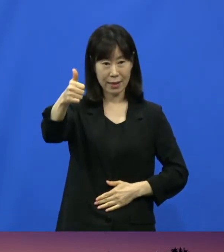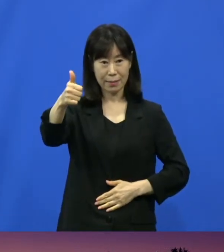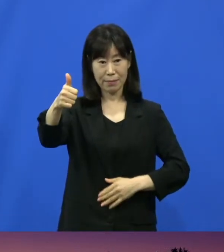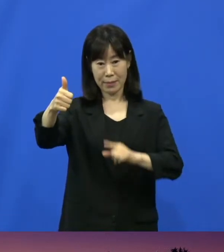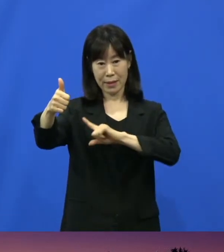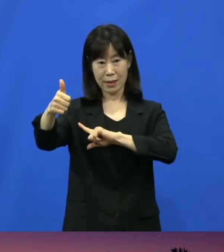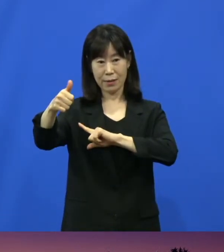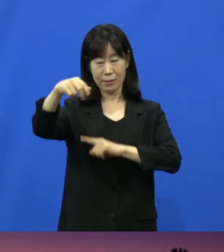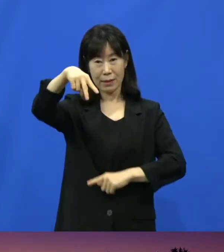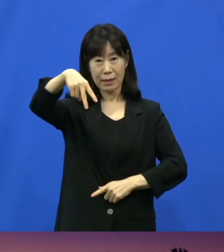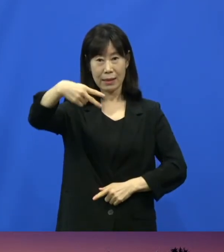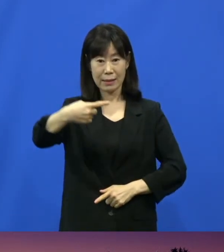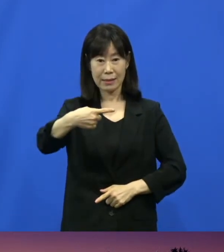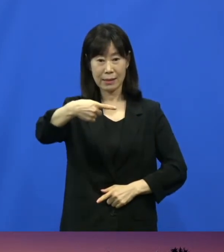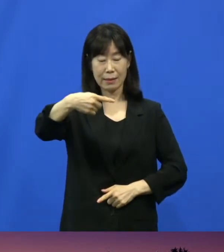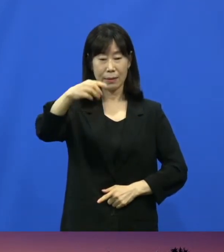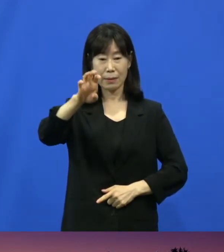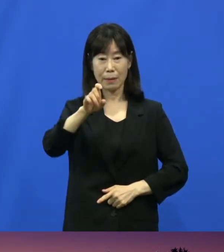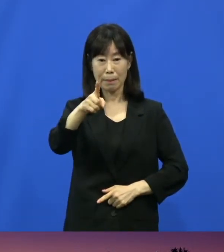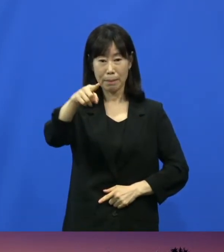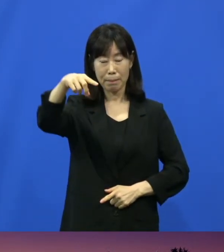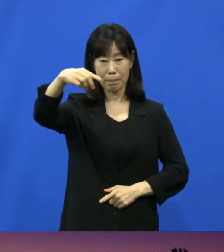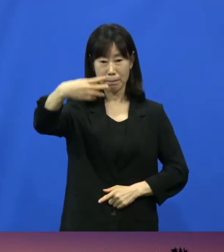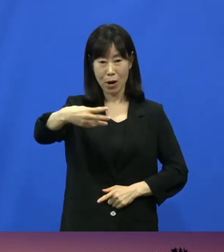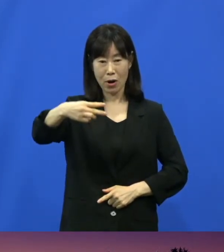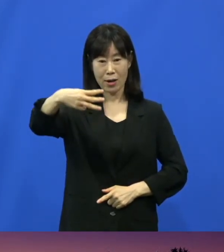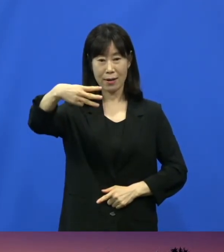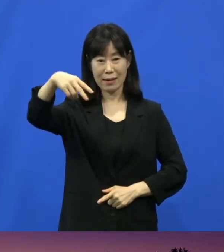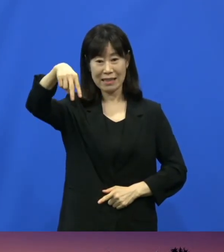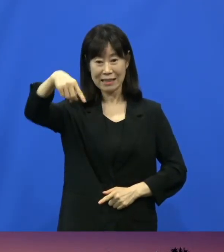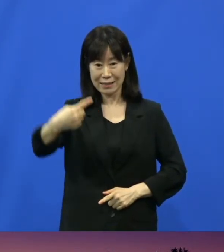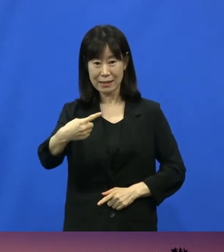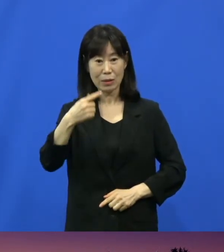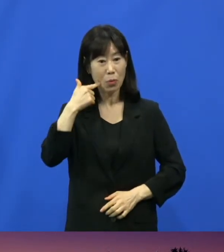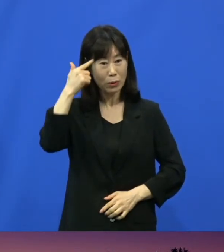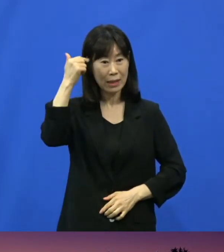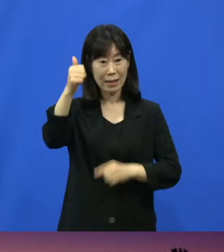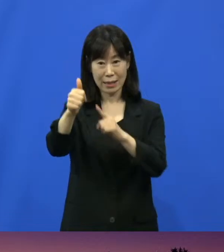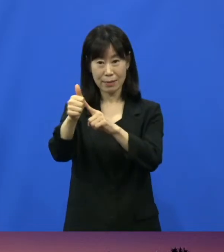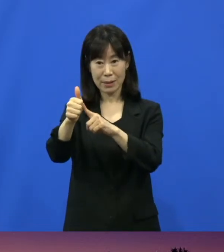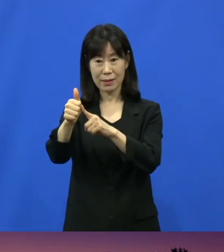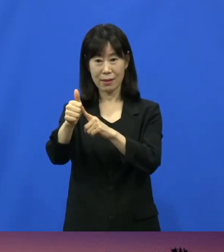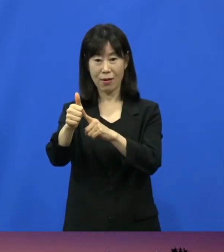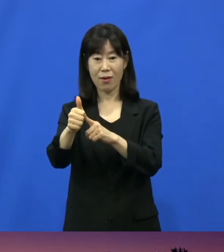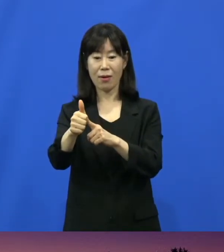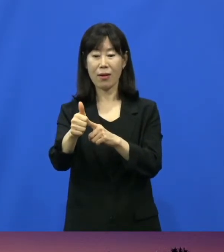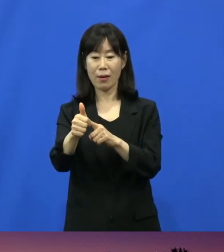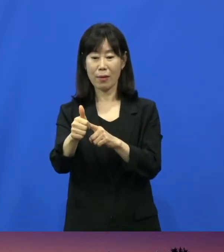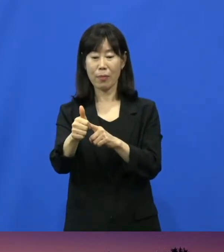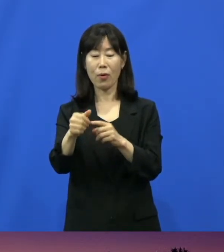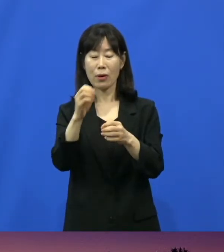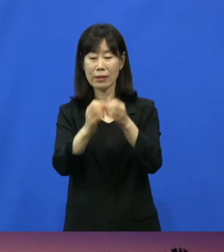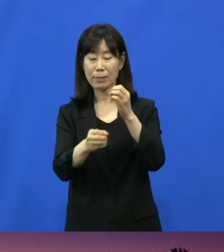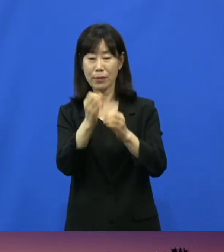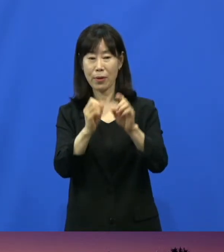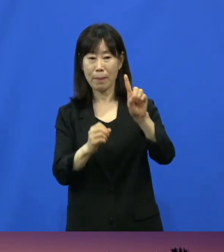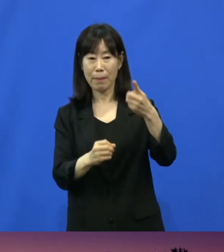이 131편을 가리켜서 가장 읽기 쉬운 시이면서 가장 배우기 어려운 시다 이렇게